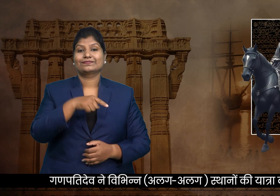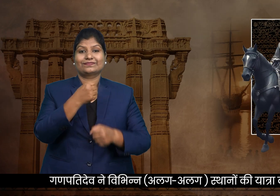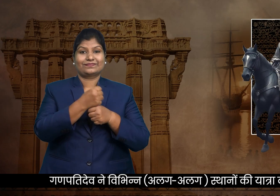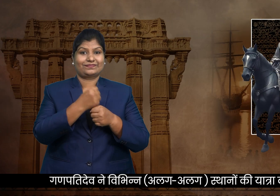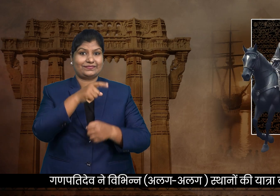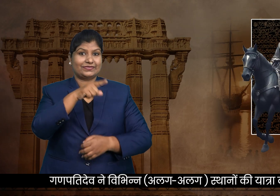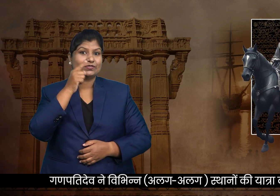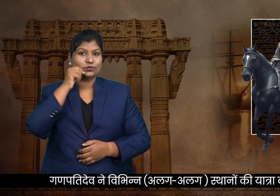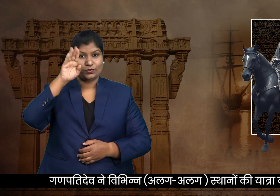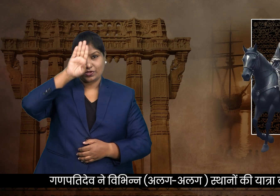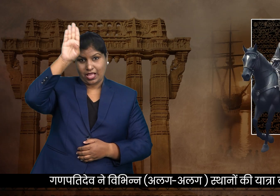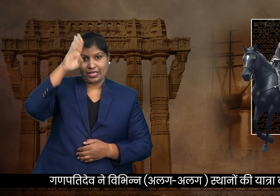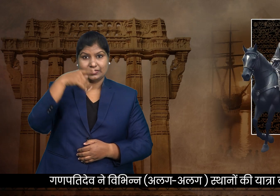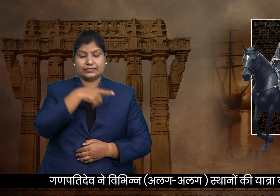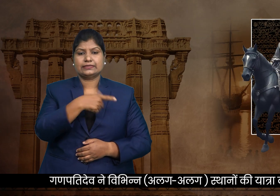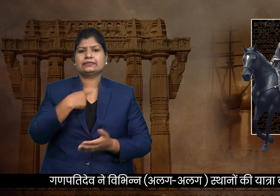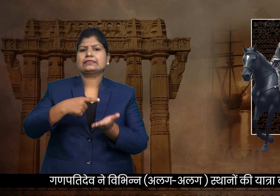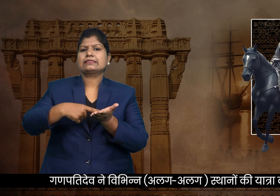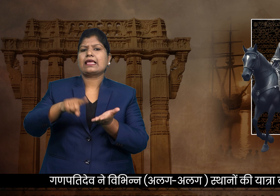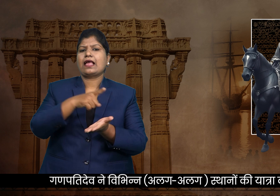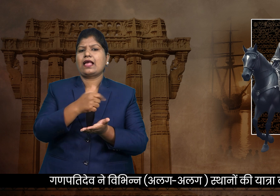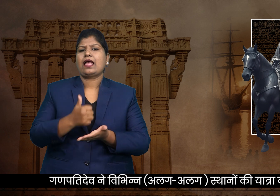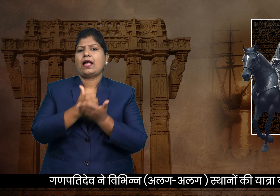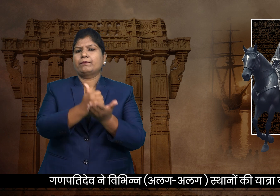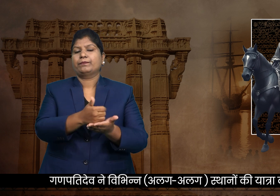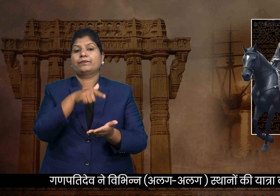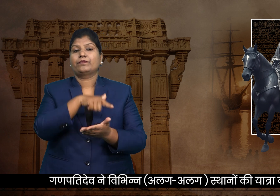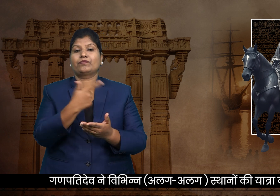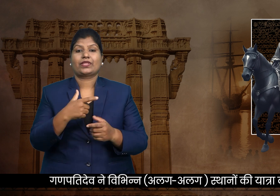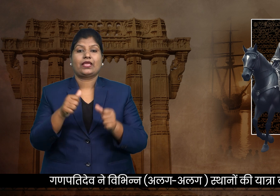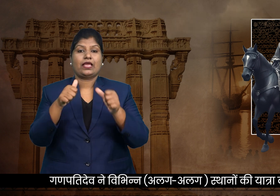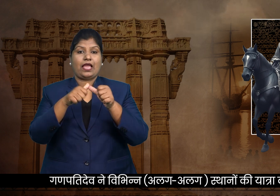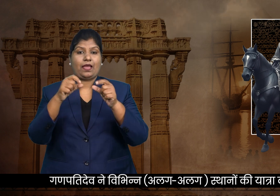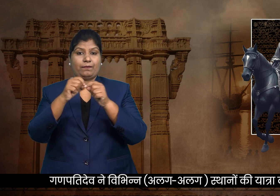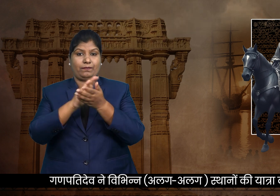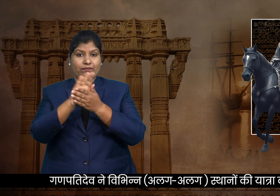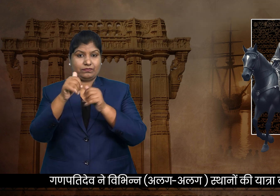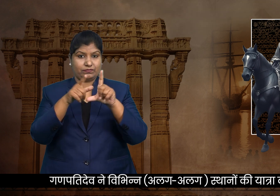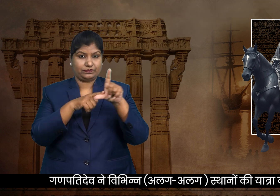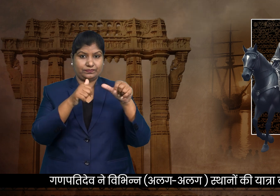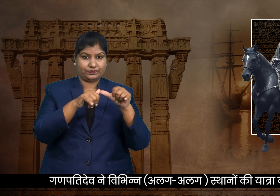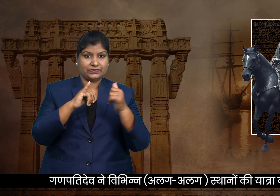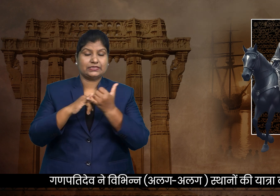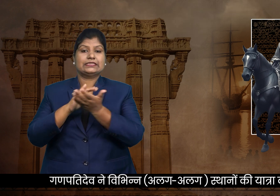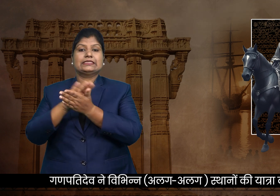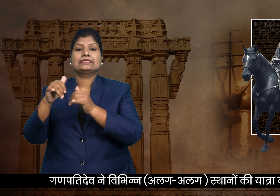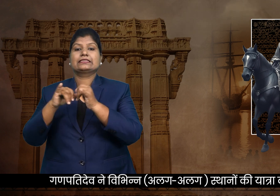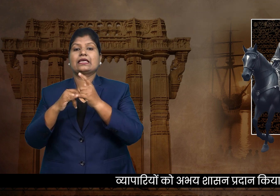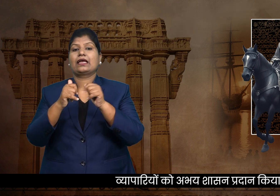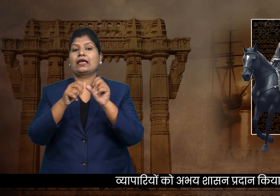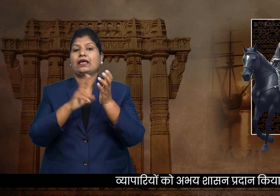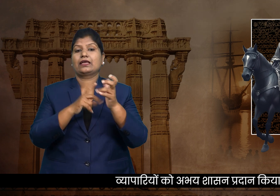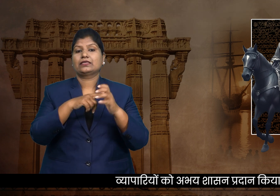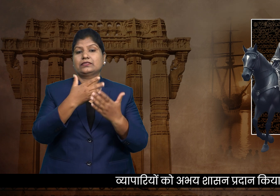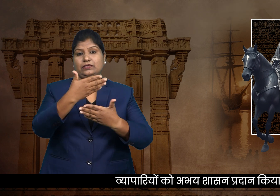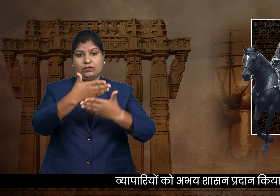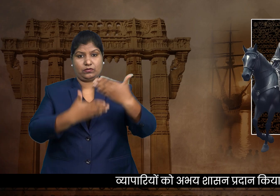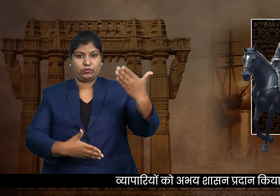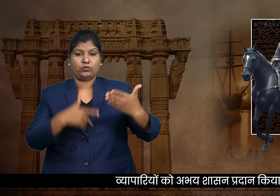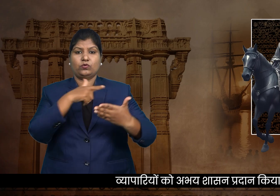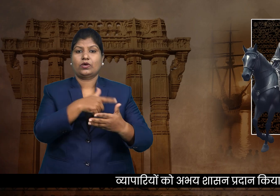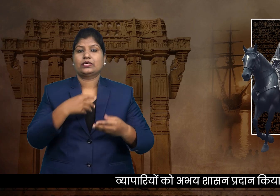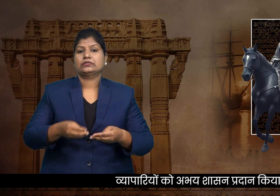गणपति देव ने विभिन्न यानी कि अलग-अलग स्थानों की यात्रा करने वाले समुद्री व्यापारियों